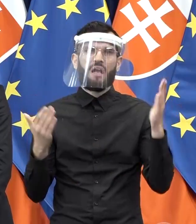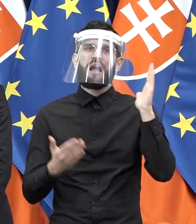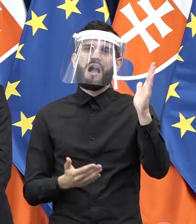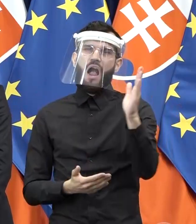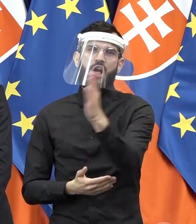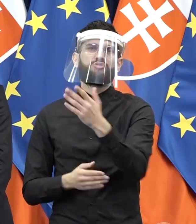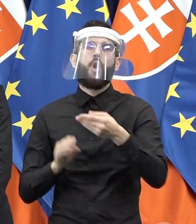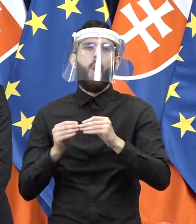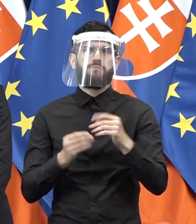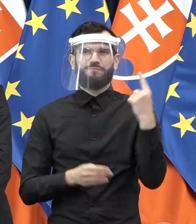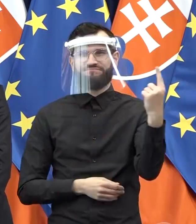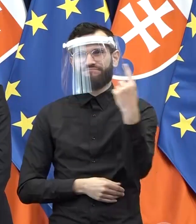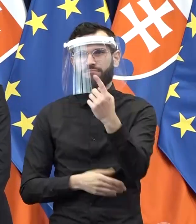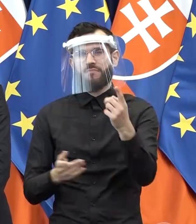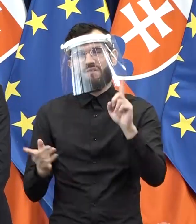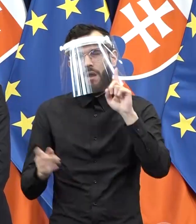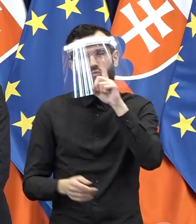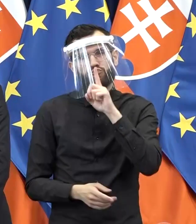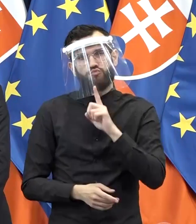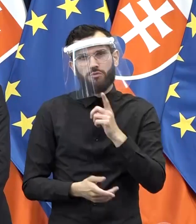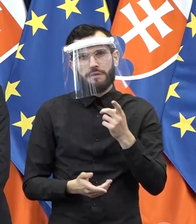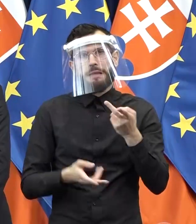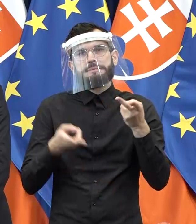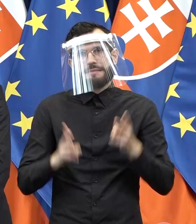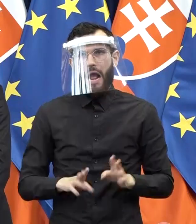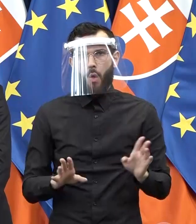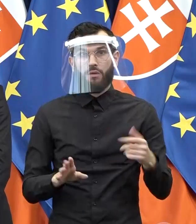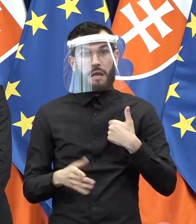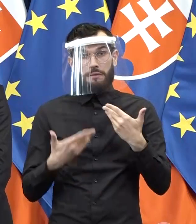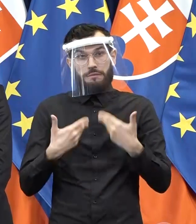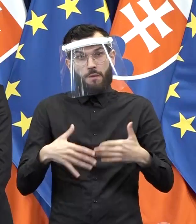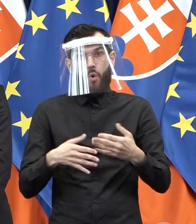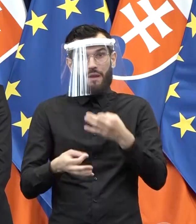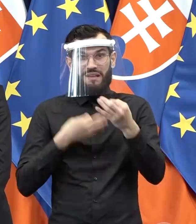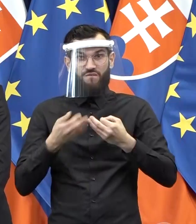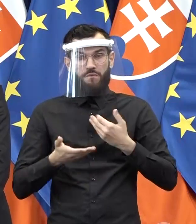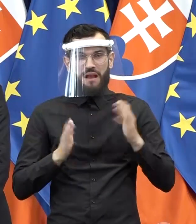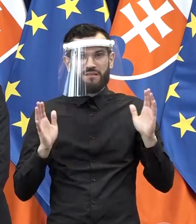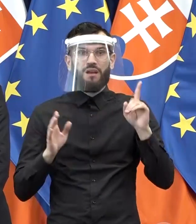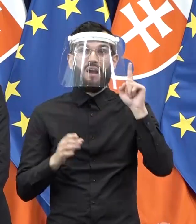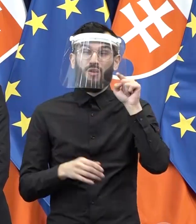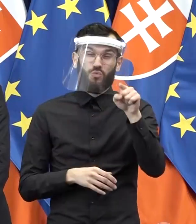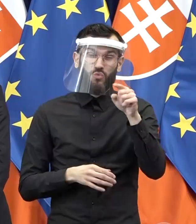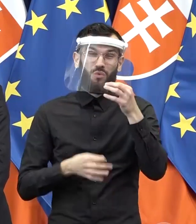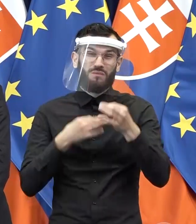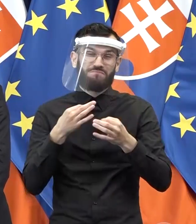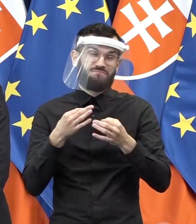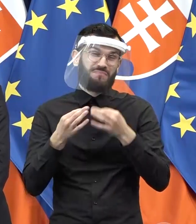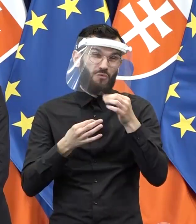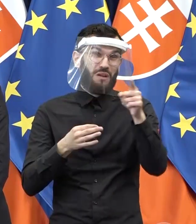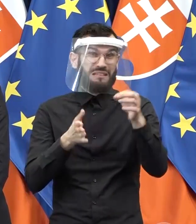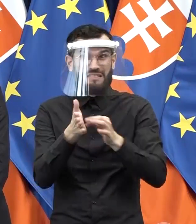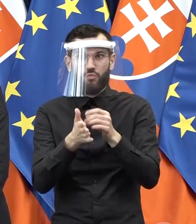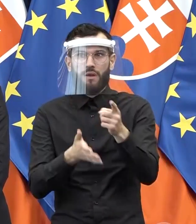každého toho obchodu. Je to smutné, ak sa takáto vec stala. Nemal som tieto informácie, ale v takéto situácii to považujem